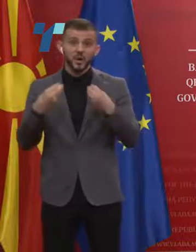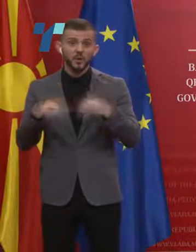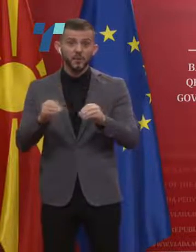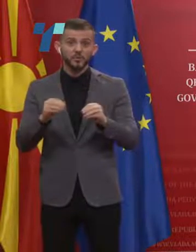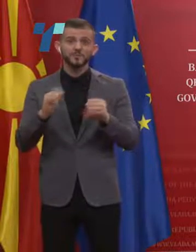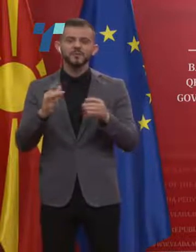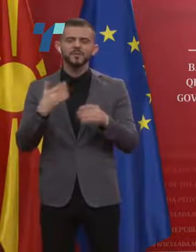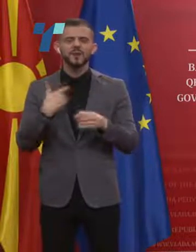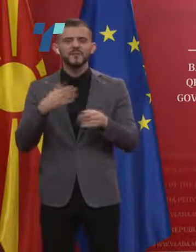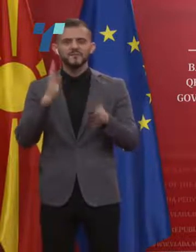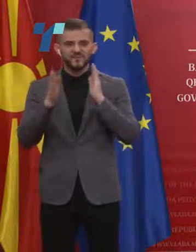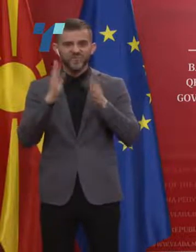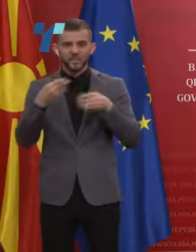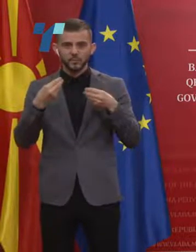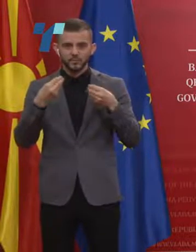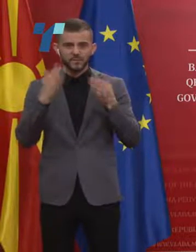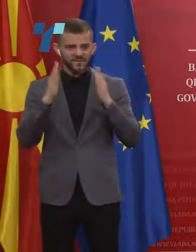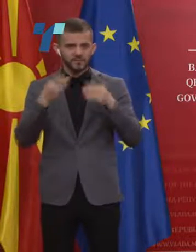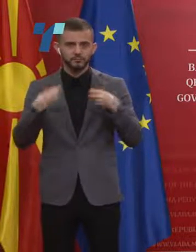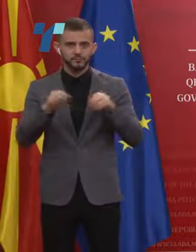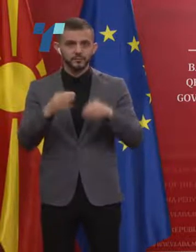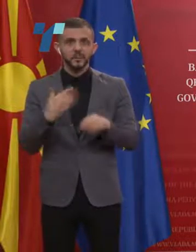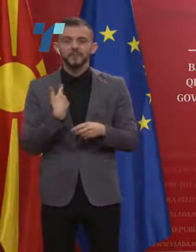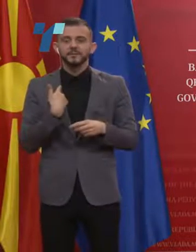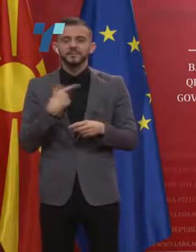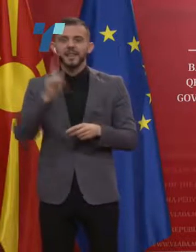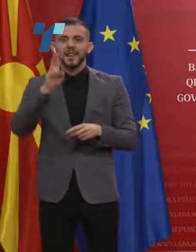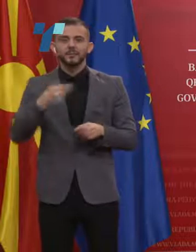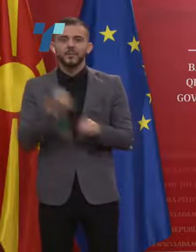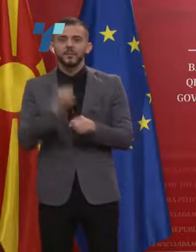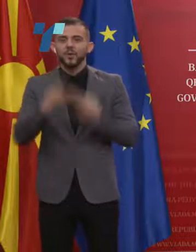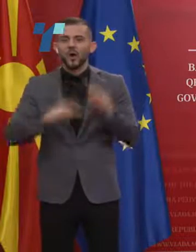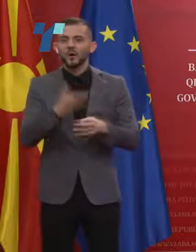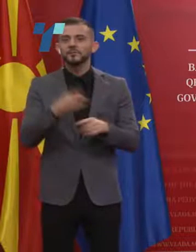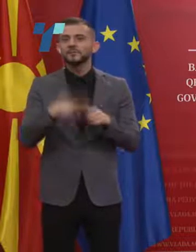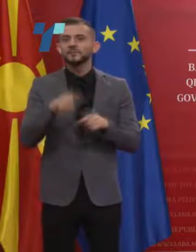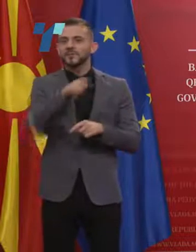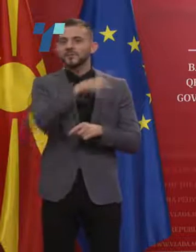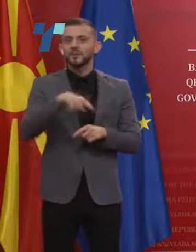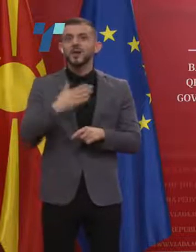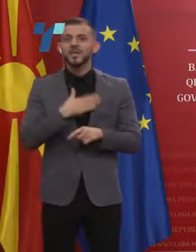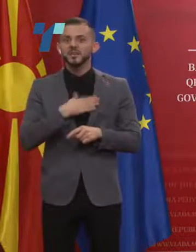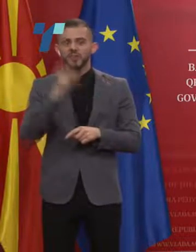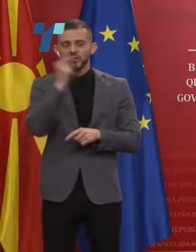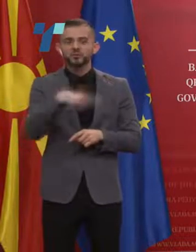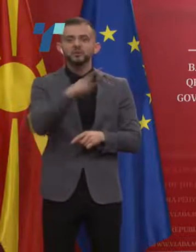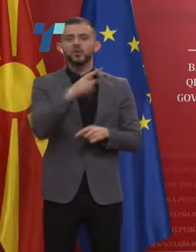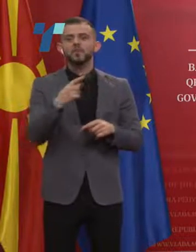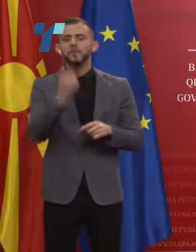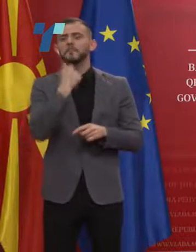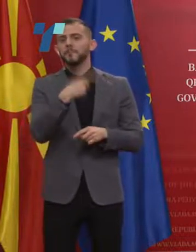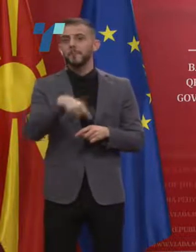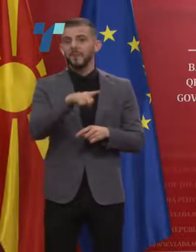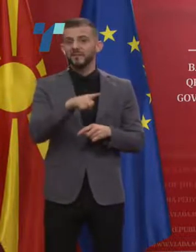преку Facebook не можеме ниту да реагираме, ниту да вршиме контрола, бидејќи таму можат да се јават и физички лица кои што